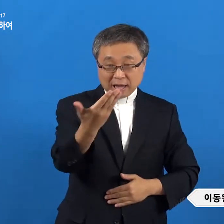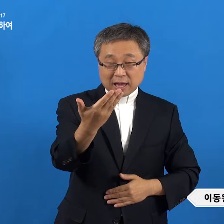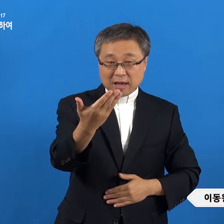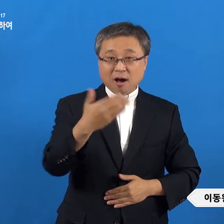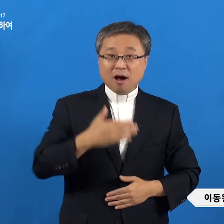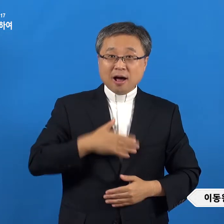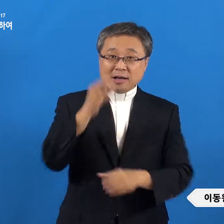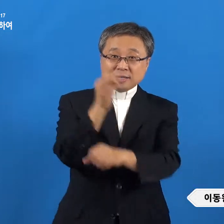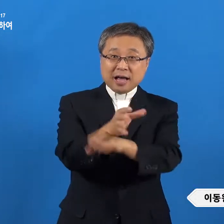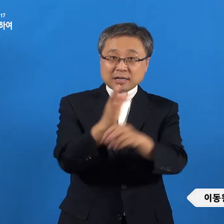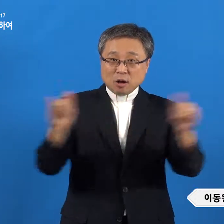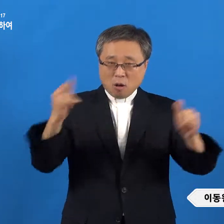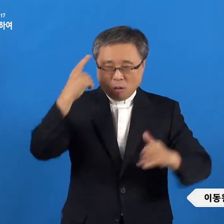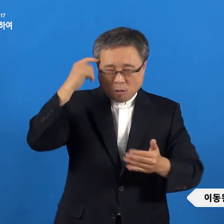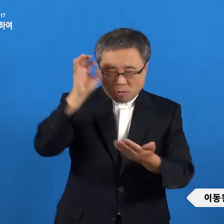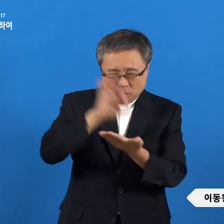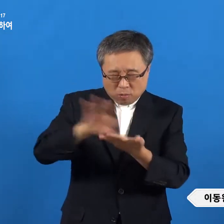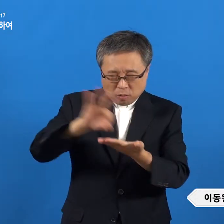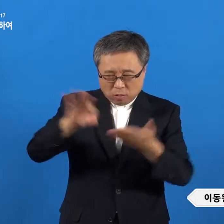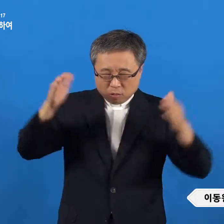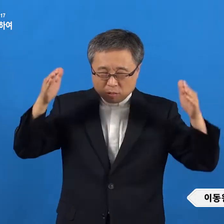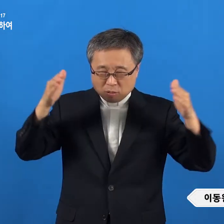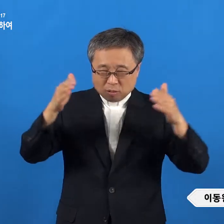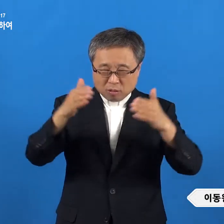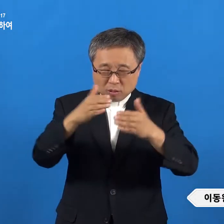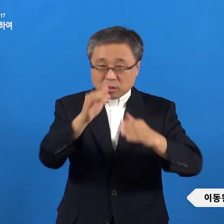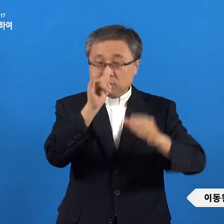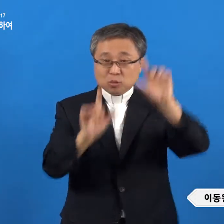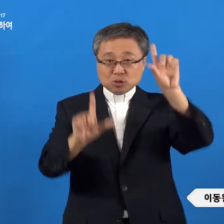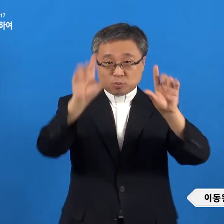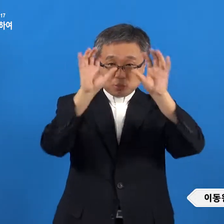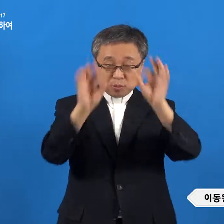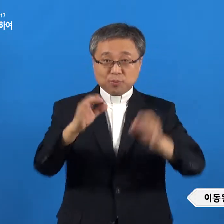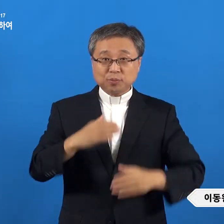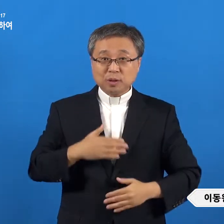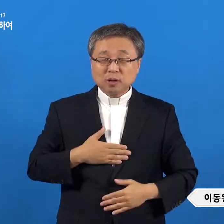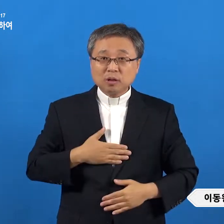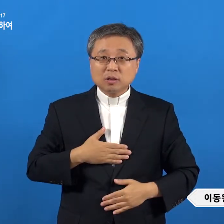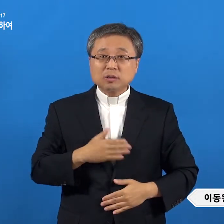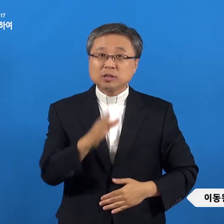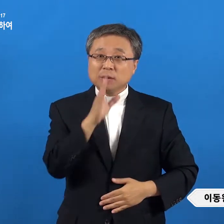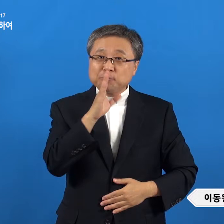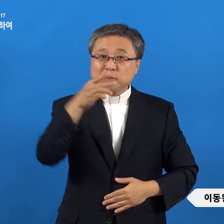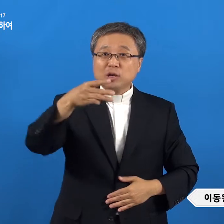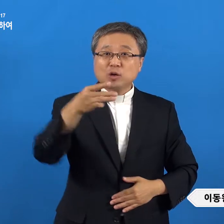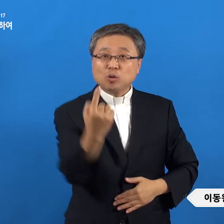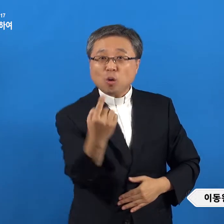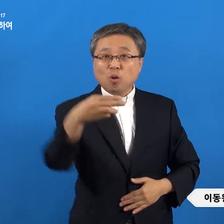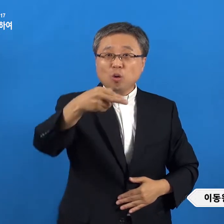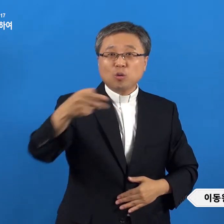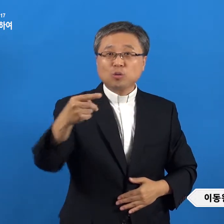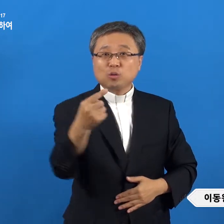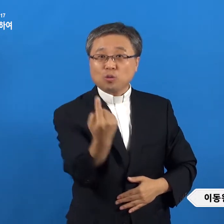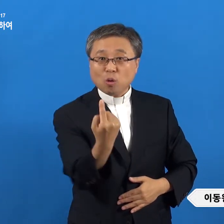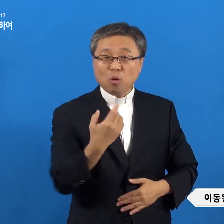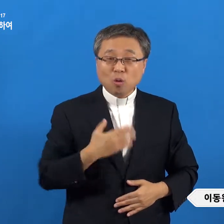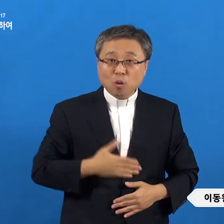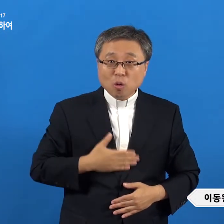온 신경을 집중하고 있는 모습들을 볼 수가 있습니다. 점차 이런 로또를 선망하는 인구도 이 땅에 많아지고